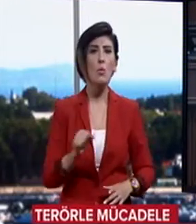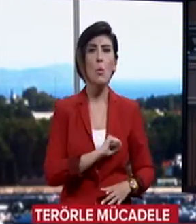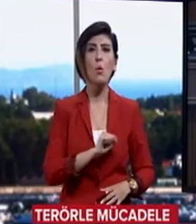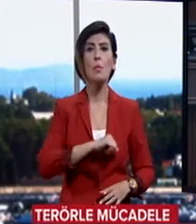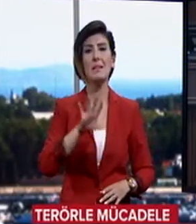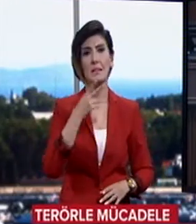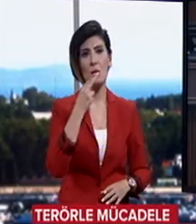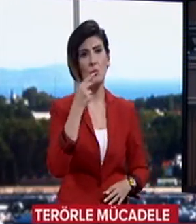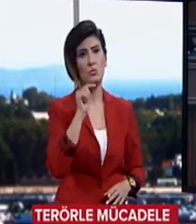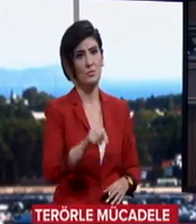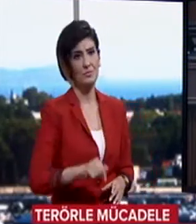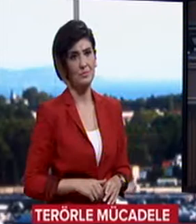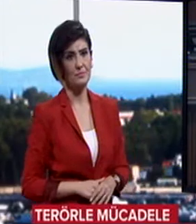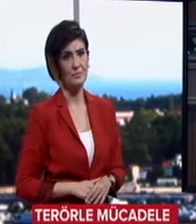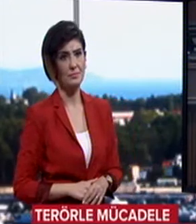diye konuştu.